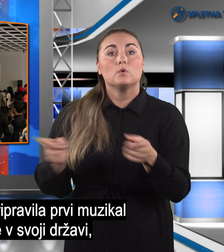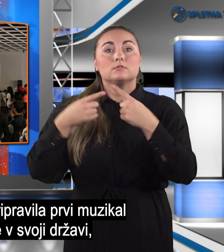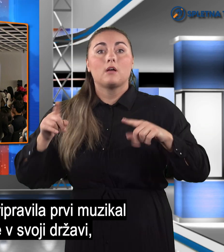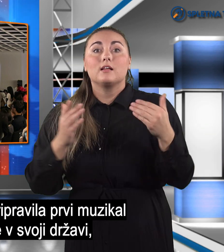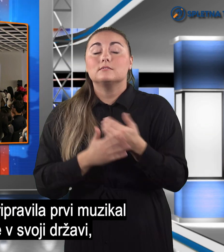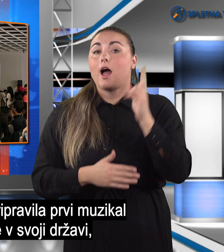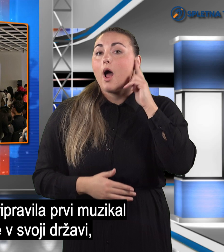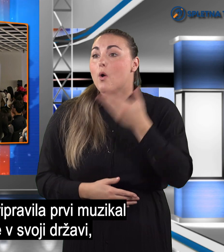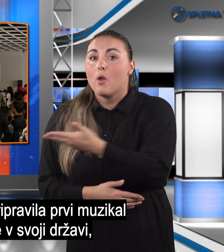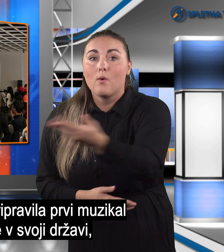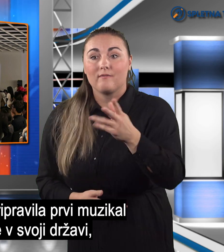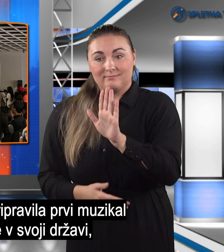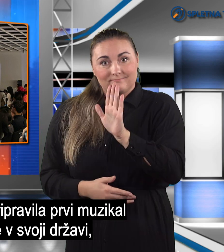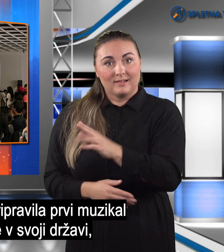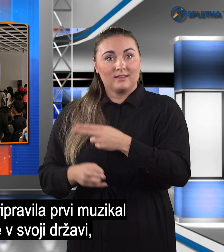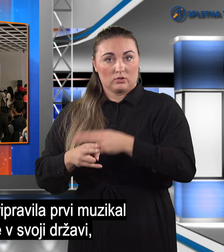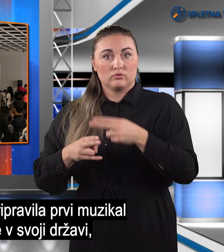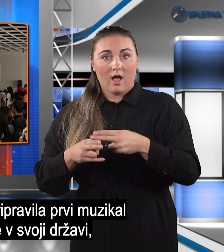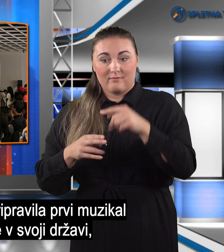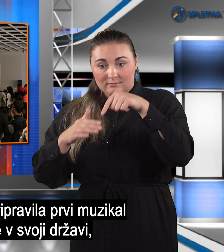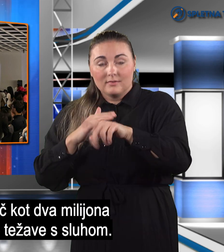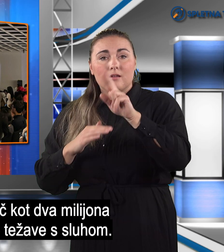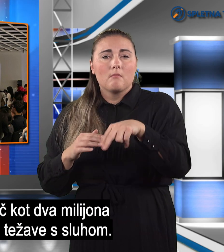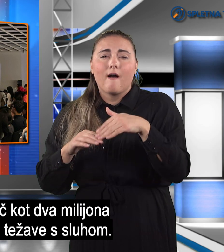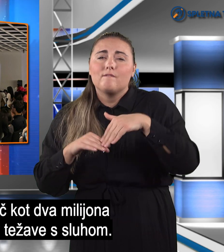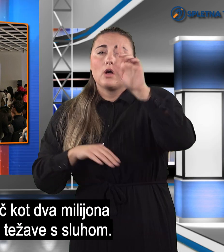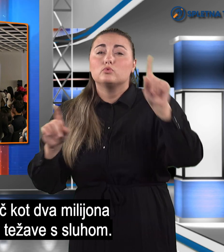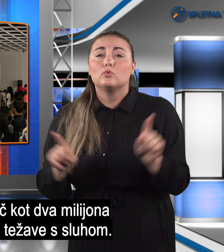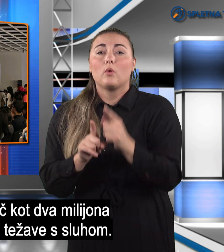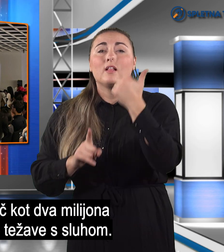ima več kot 2 milijona prebivalcev težave z sluhom.